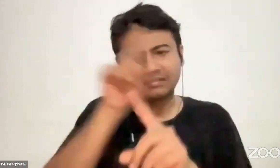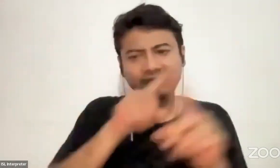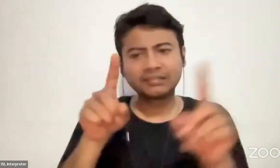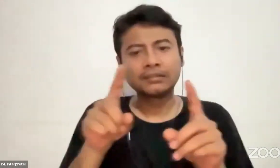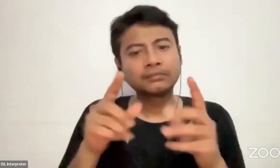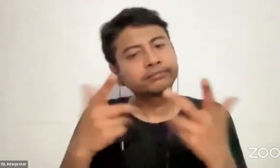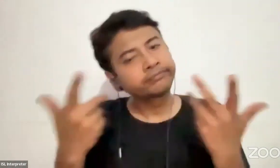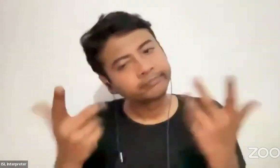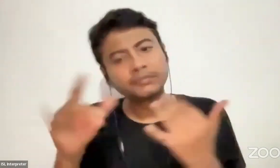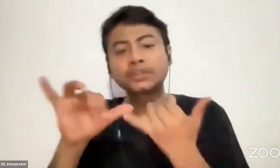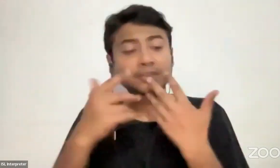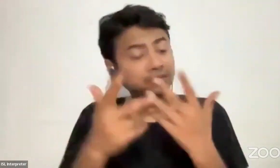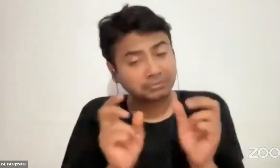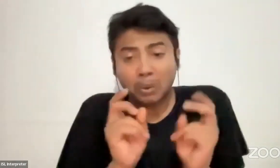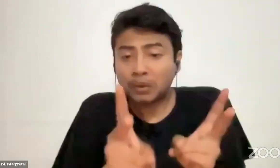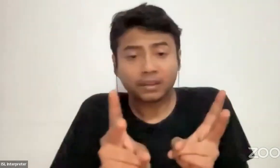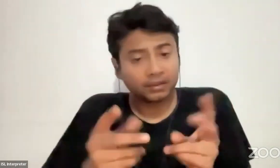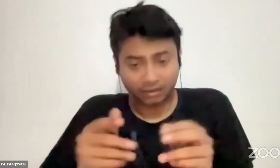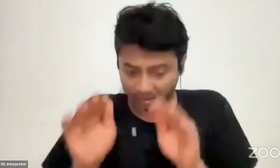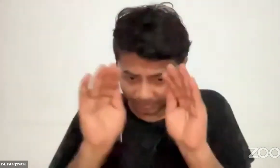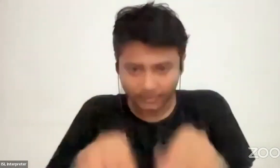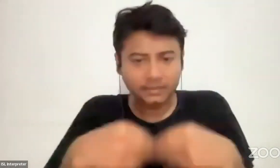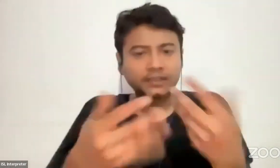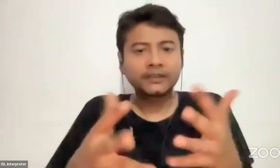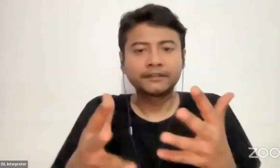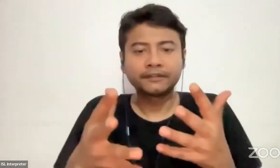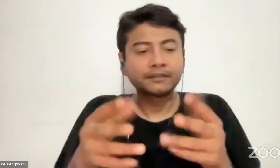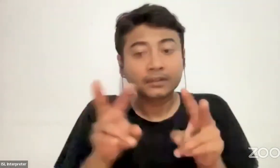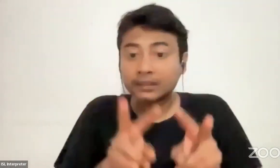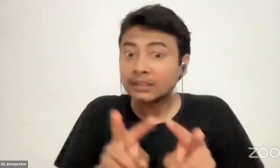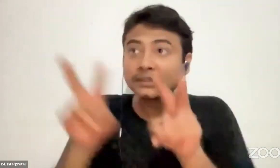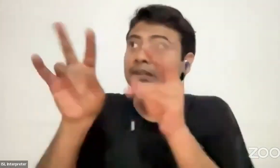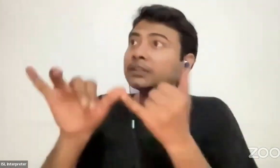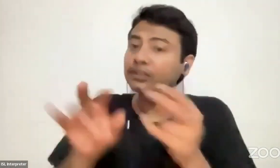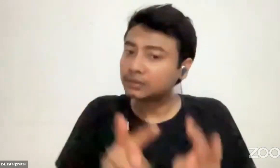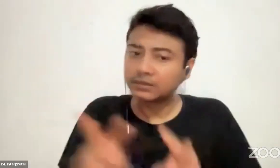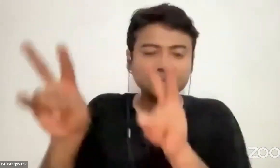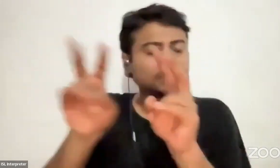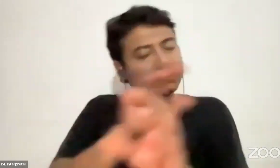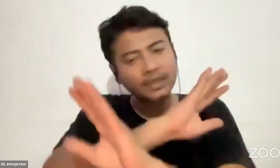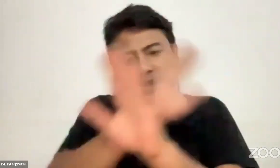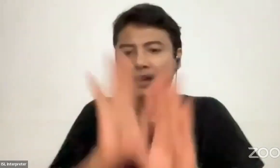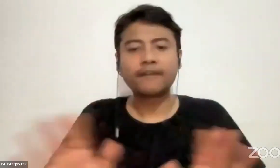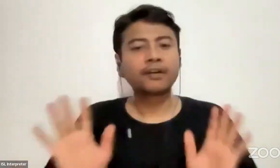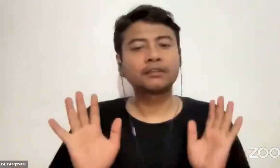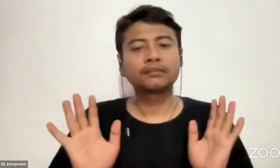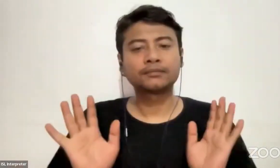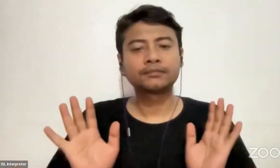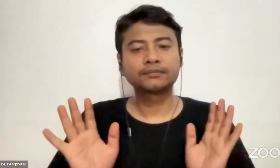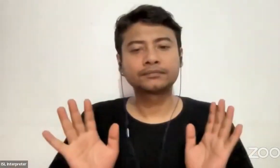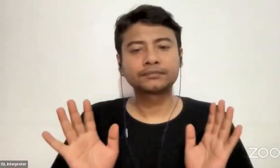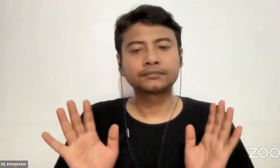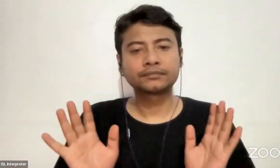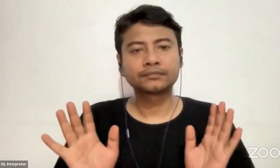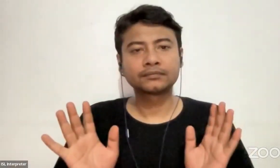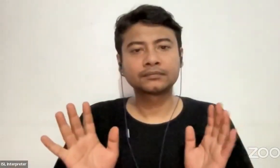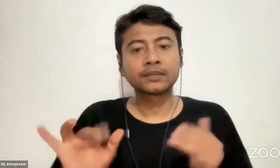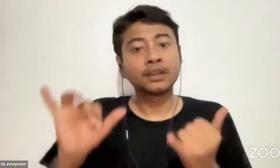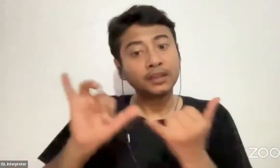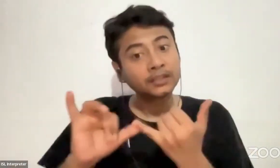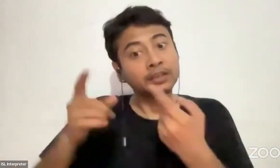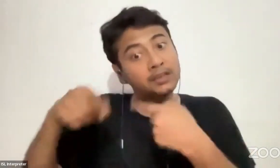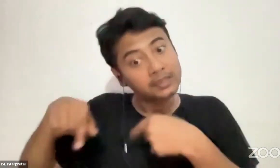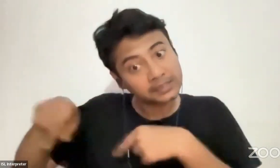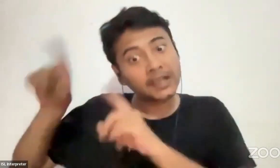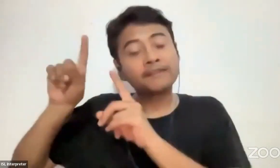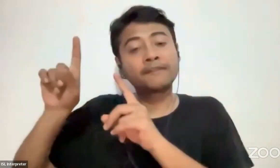कभी प्रकट नहीं हूं, उनके लिए तो मैं अपनी अंतरंगा शक्ति द्वारा आच्छादित रहता हूं। मतलब भगवान कह रहे हैं,